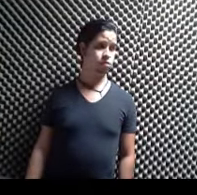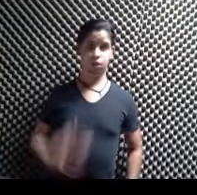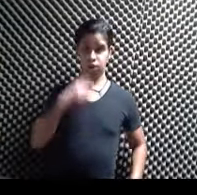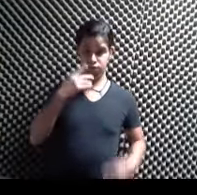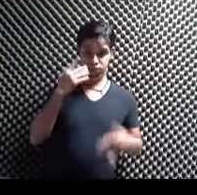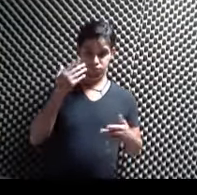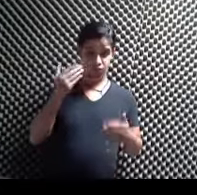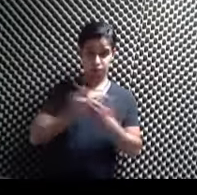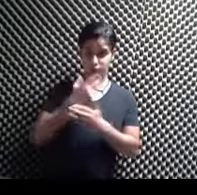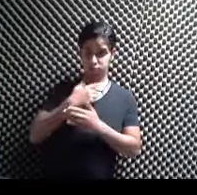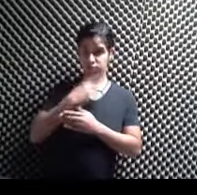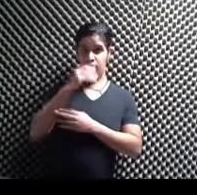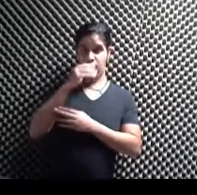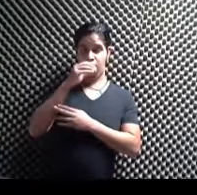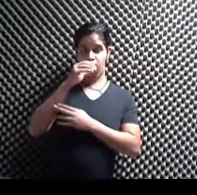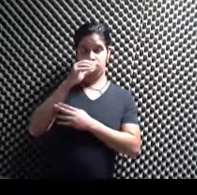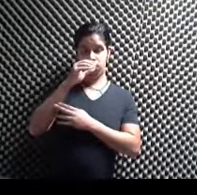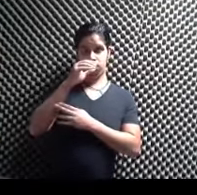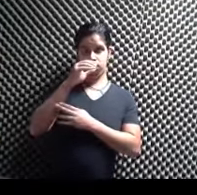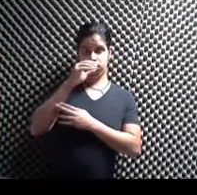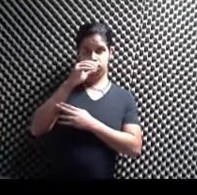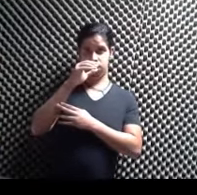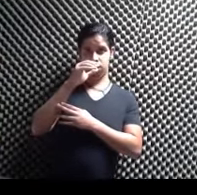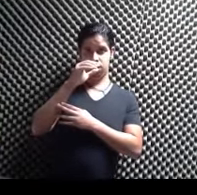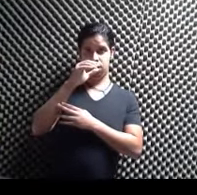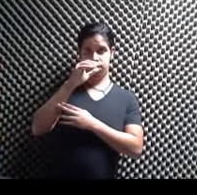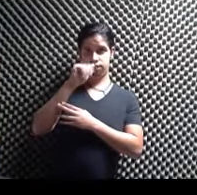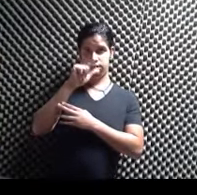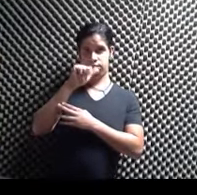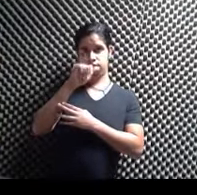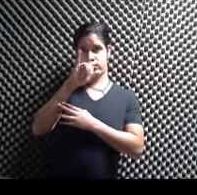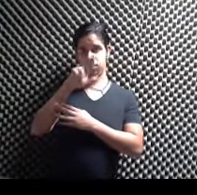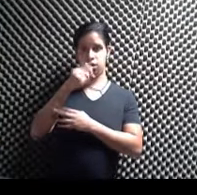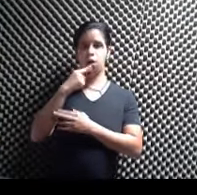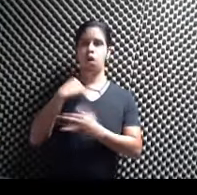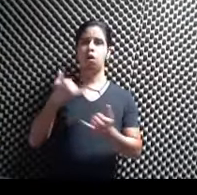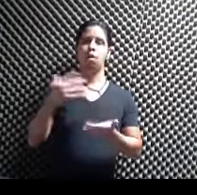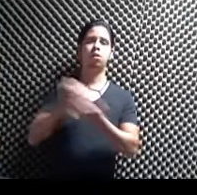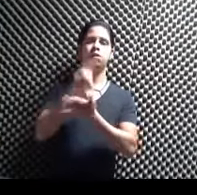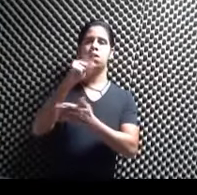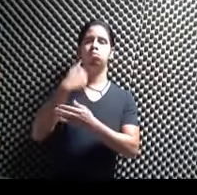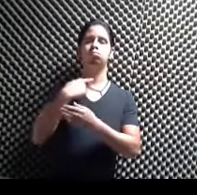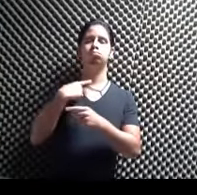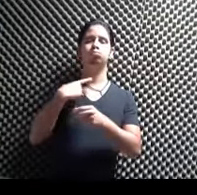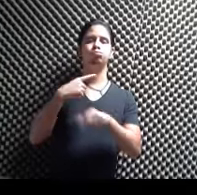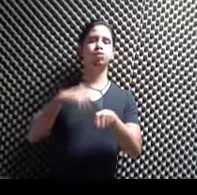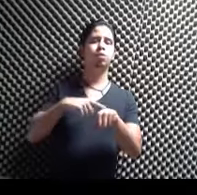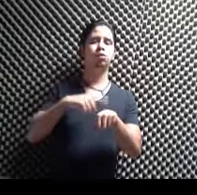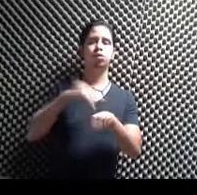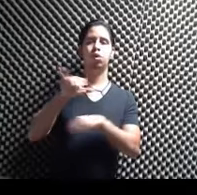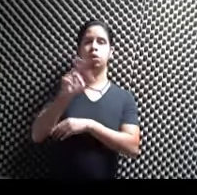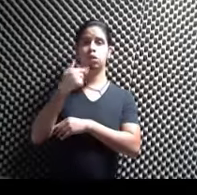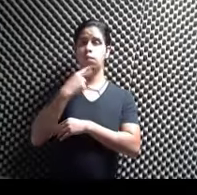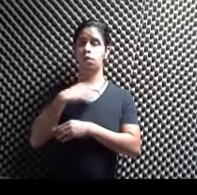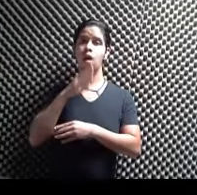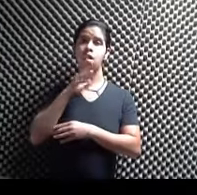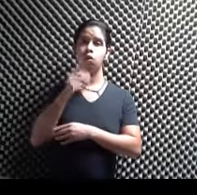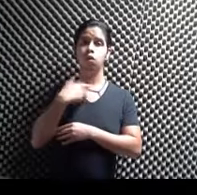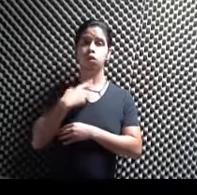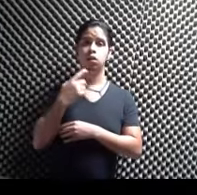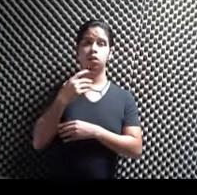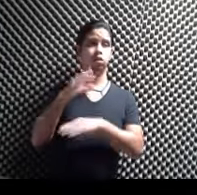Estamos al aire. Sí. Ahí estamos. Mira, aprovechamos dime. Un momentito ahora porque ahorita estamos hablando de cine. Ajá. Y de festivales. Sí, ¿y